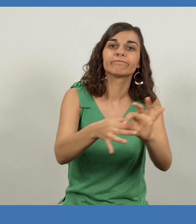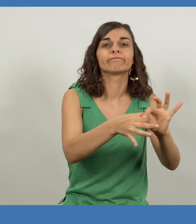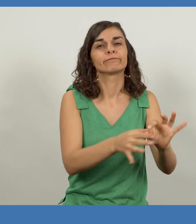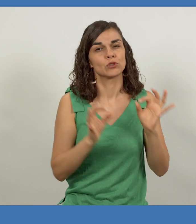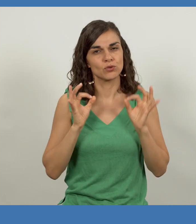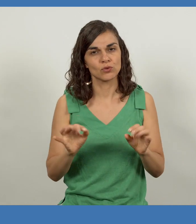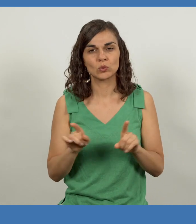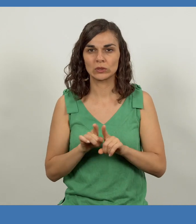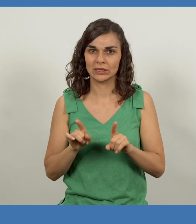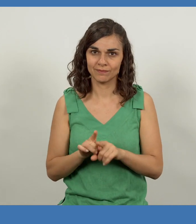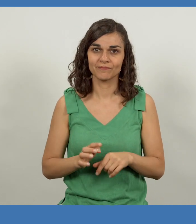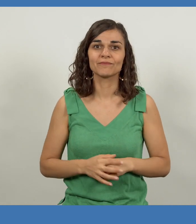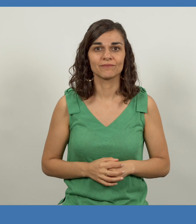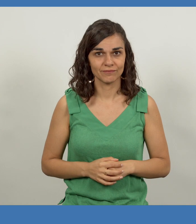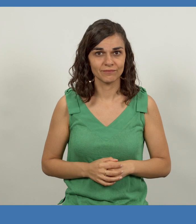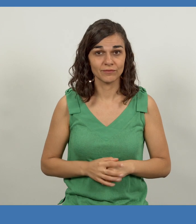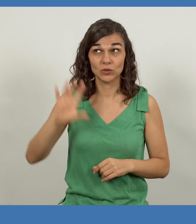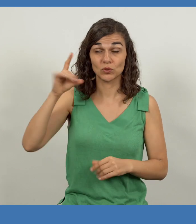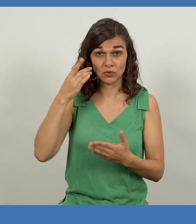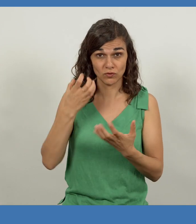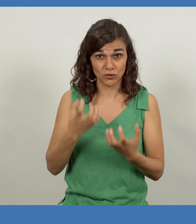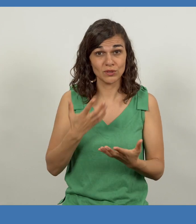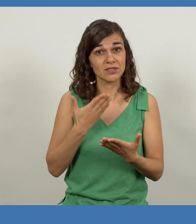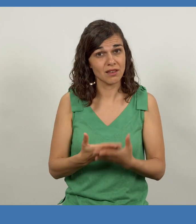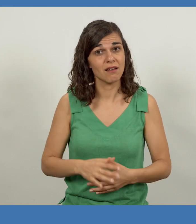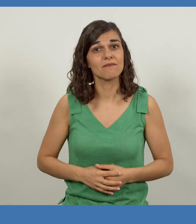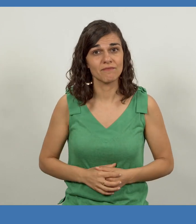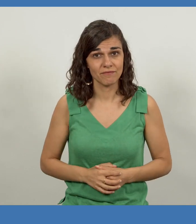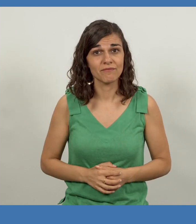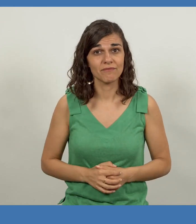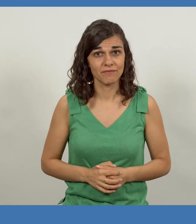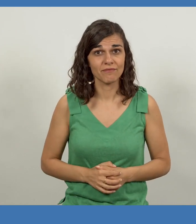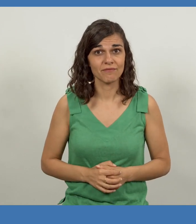notre relation verticale avec notre Dieu.